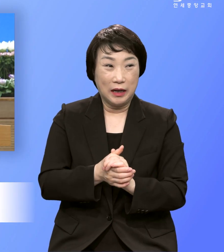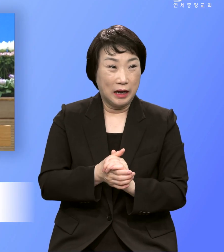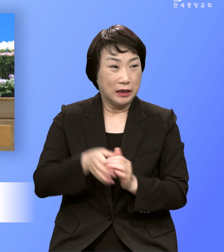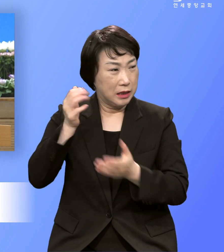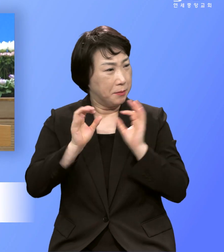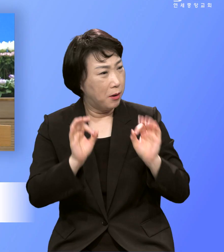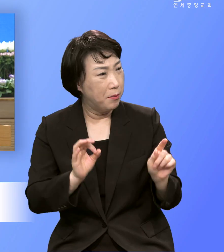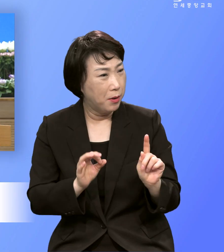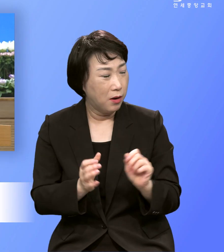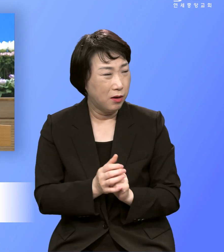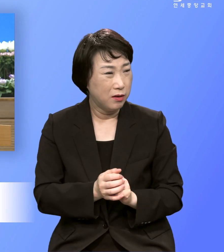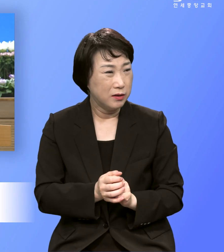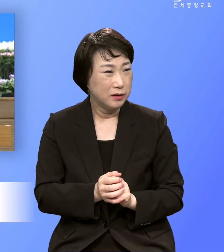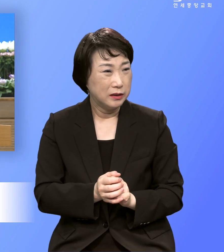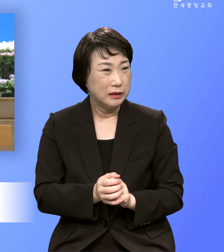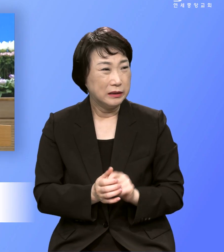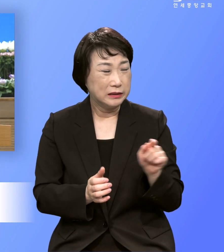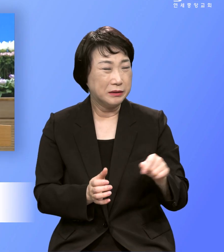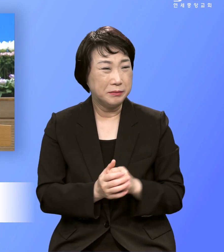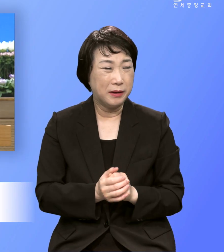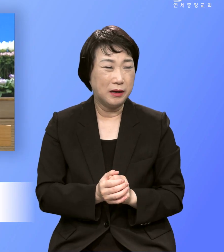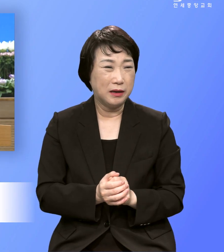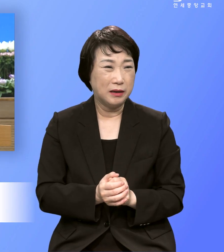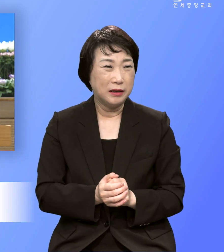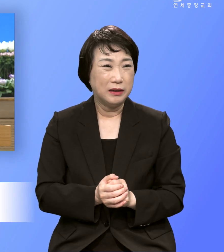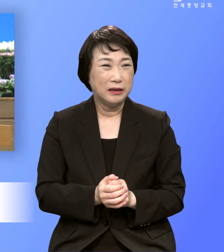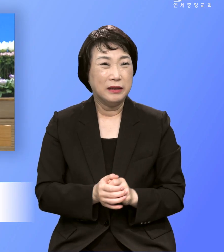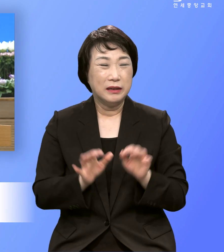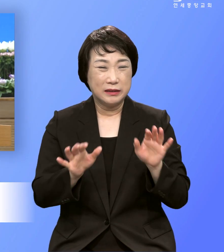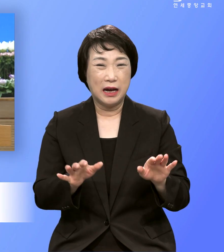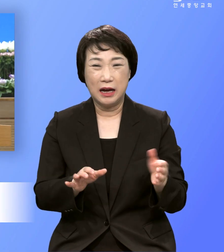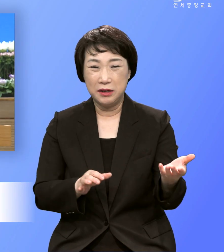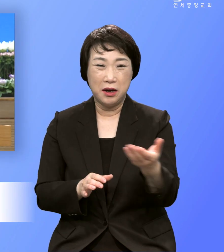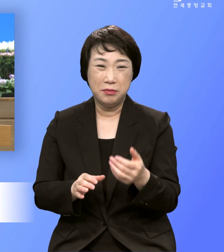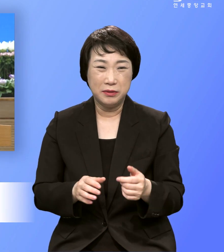때 중구난방, 동서남북으로